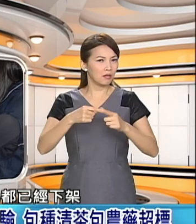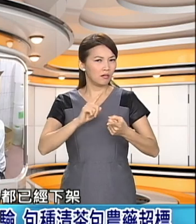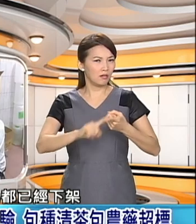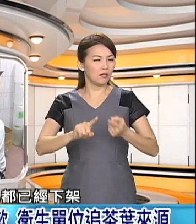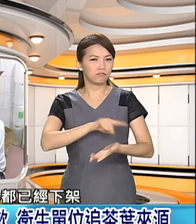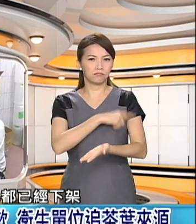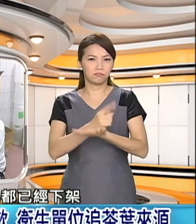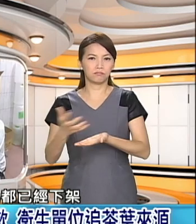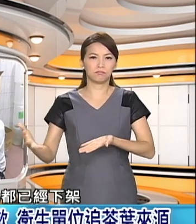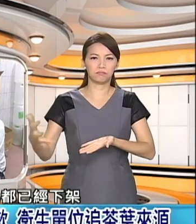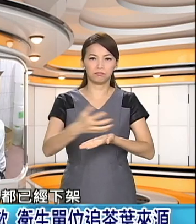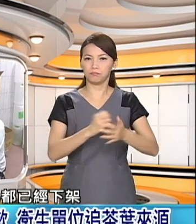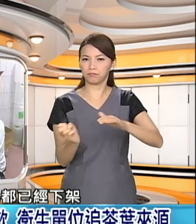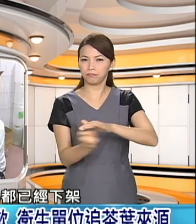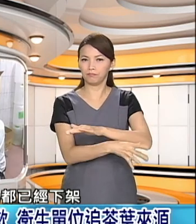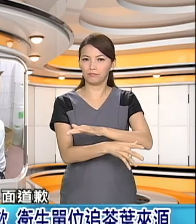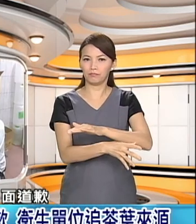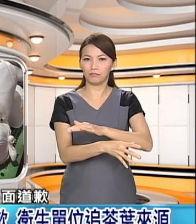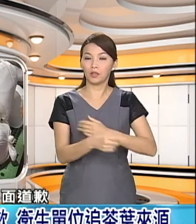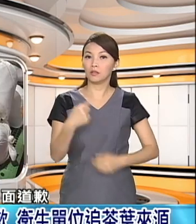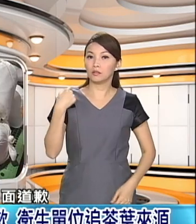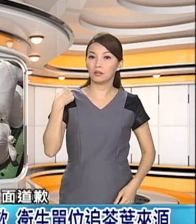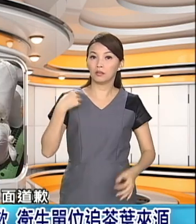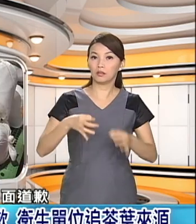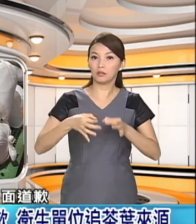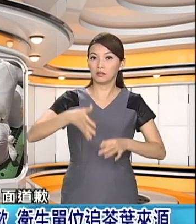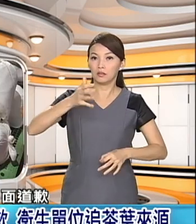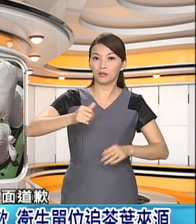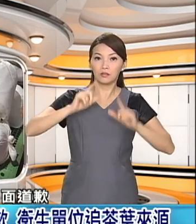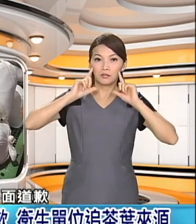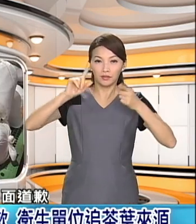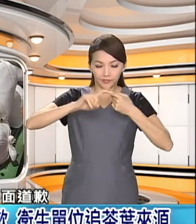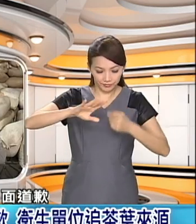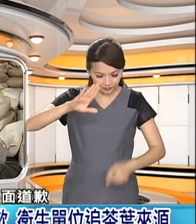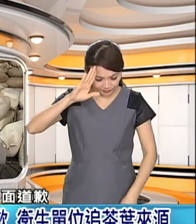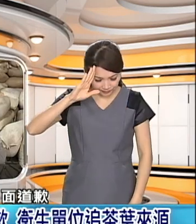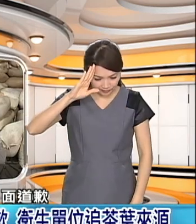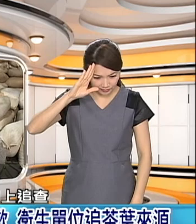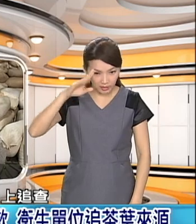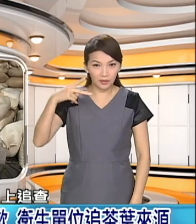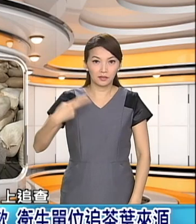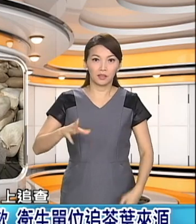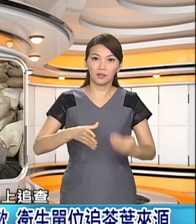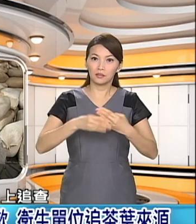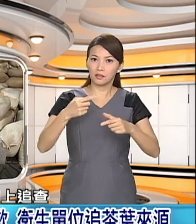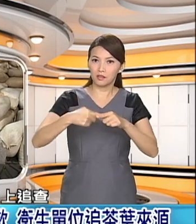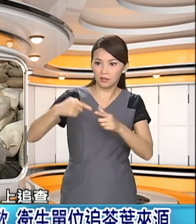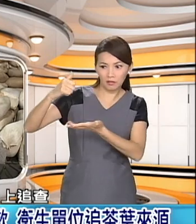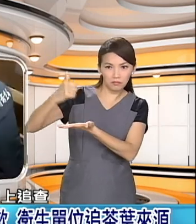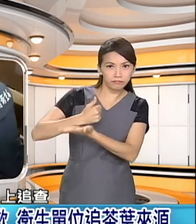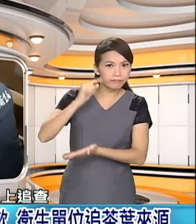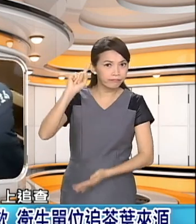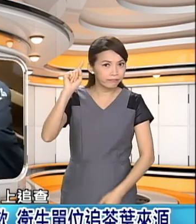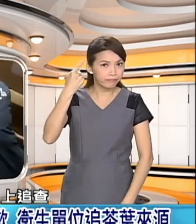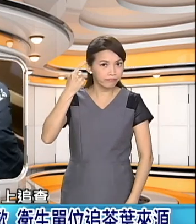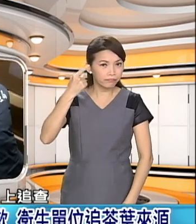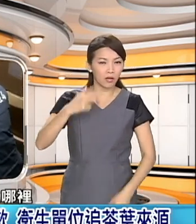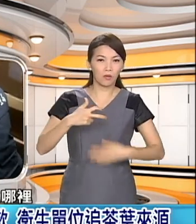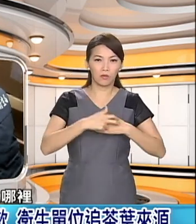架。业者在昨天出面道歉，卫生局也要向上追查究竟问